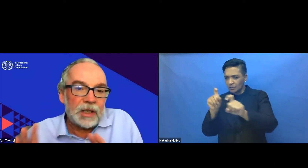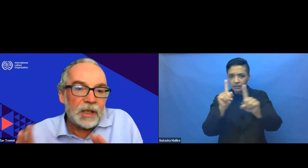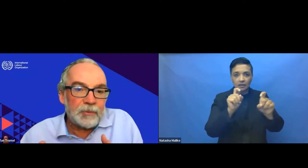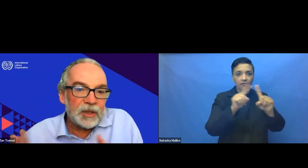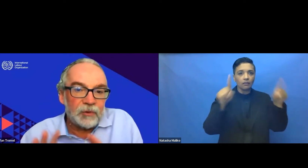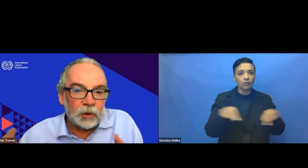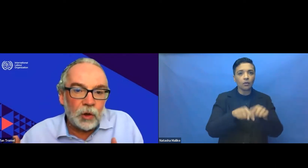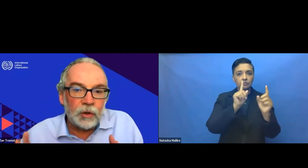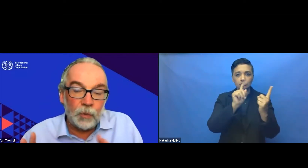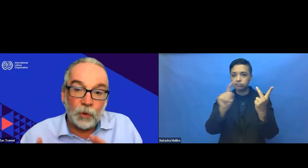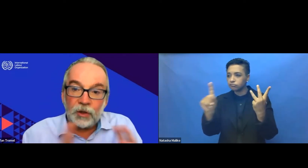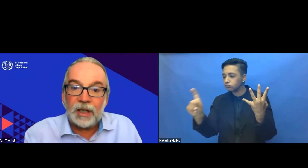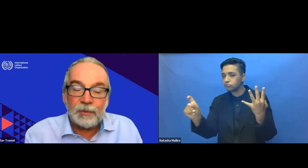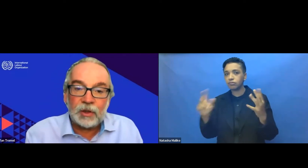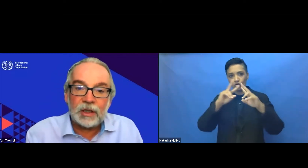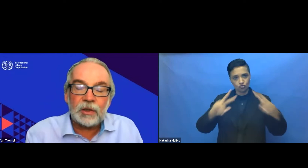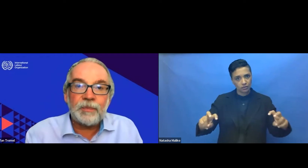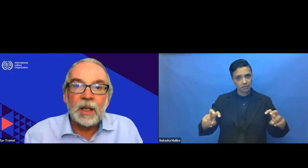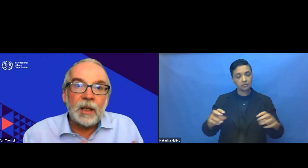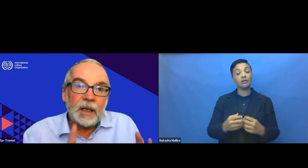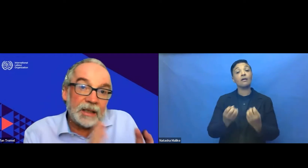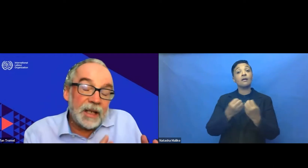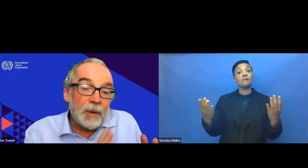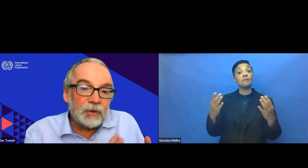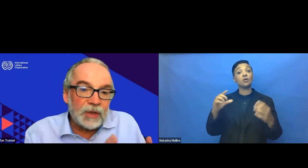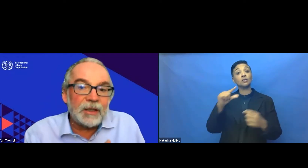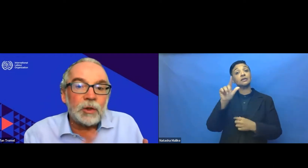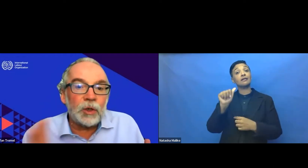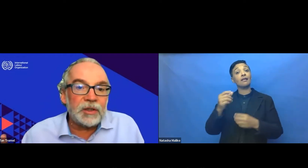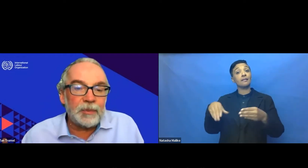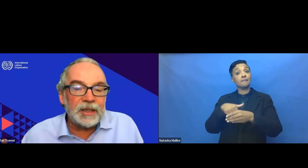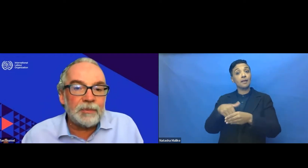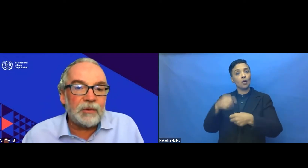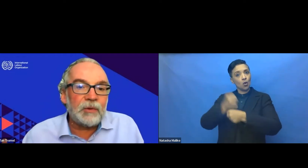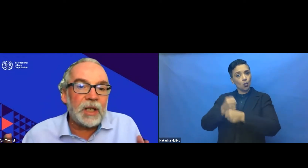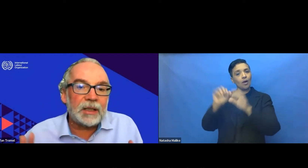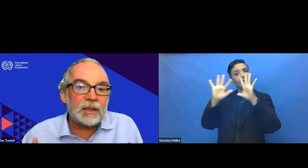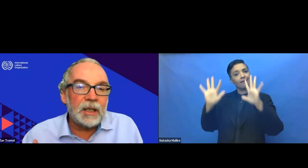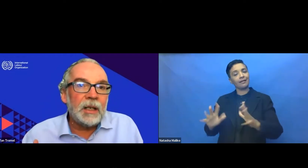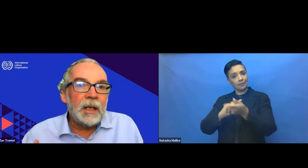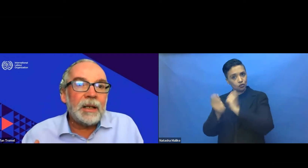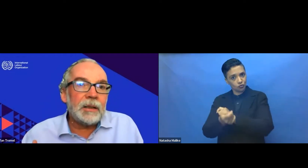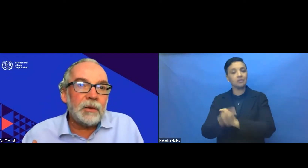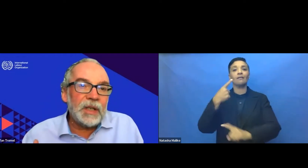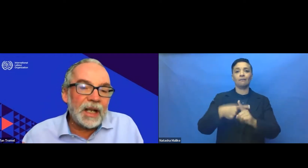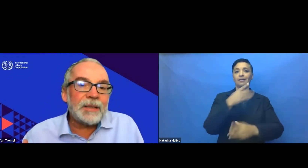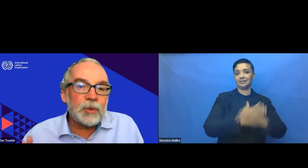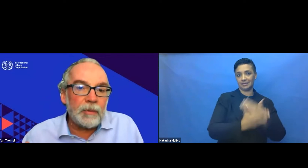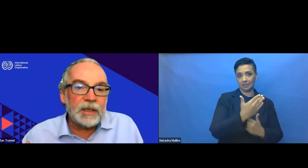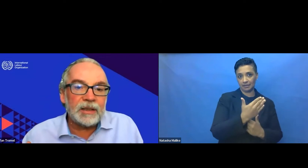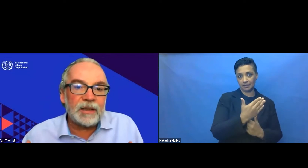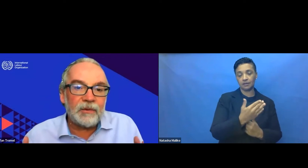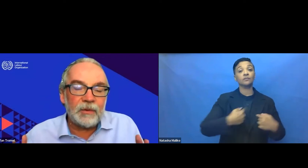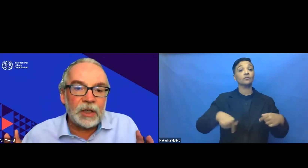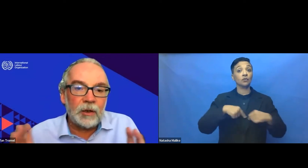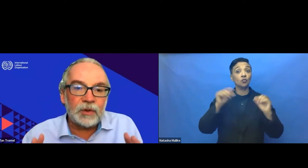avons conduit une enquête parmi les membres de GLAD pour voir si leur